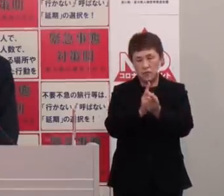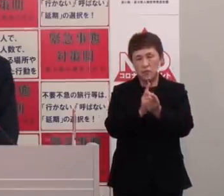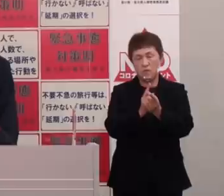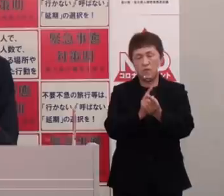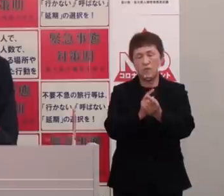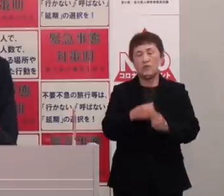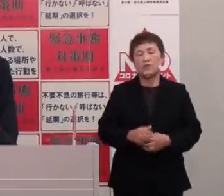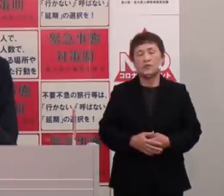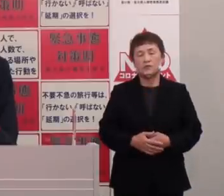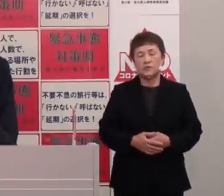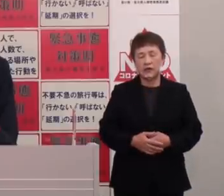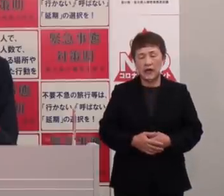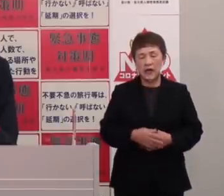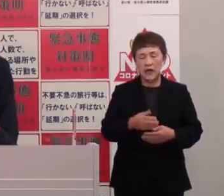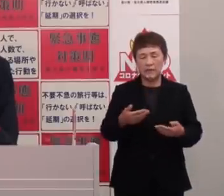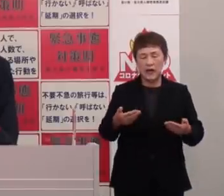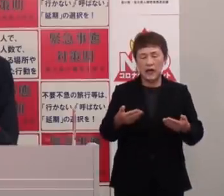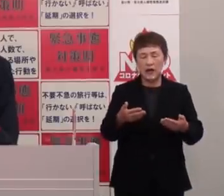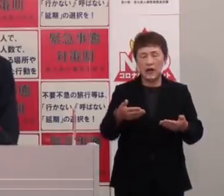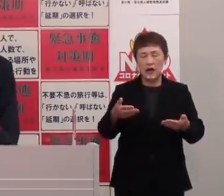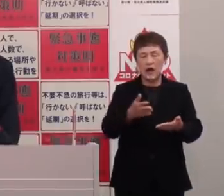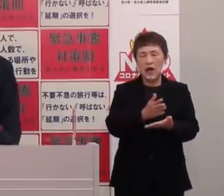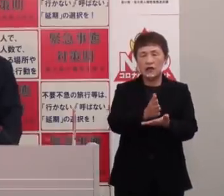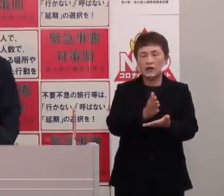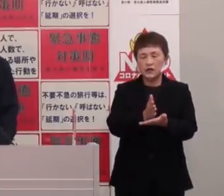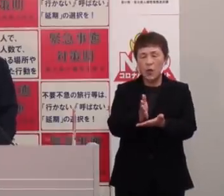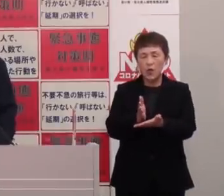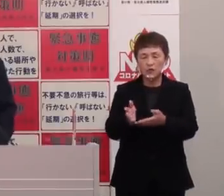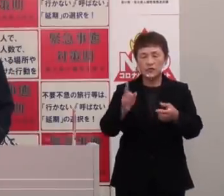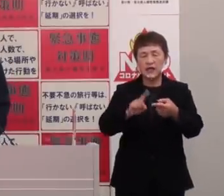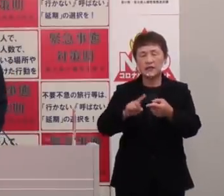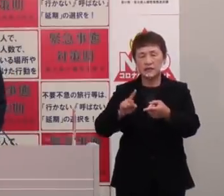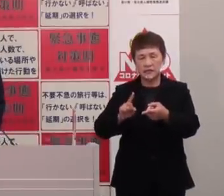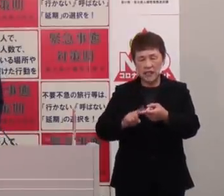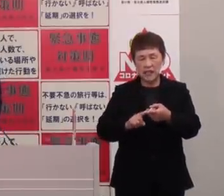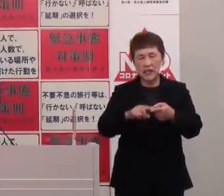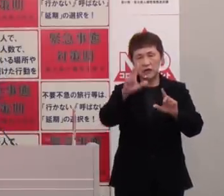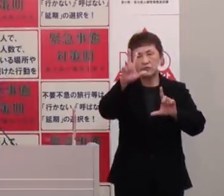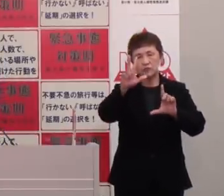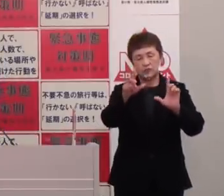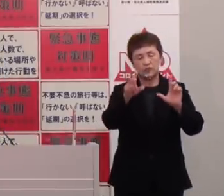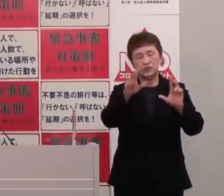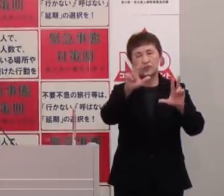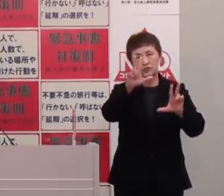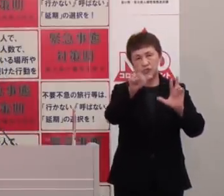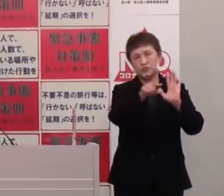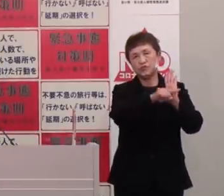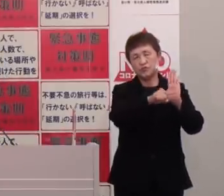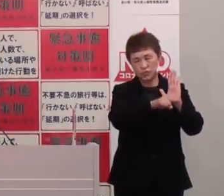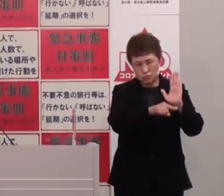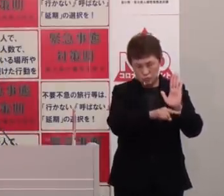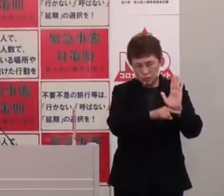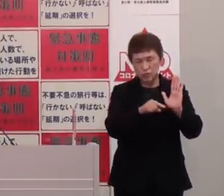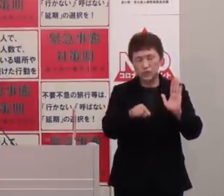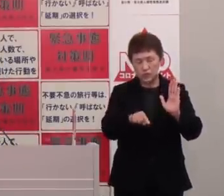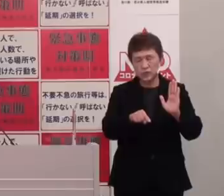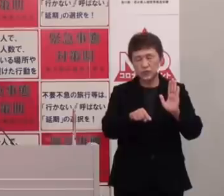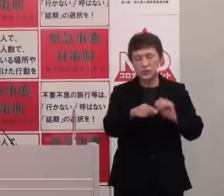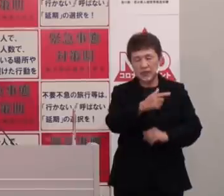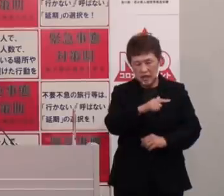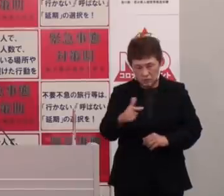ガイド、各業種ごとのガイドライン、そうしたものをすべ